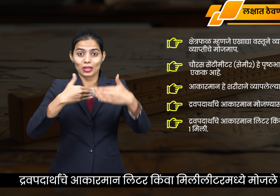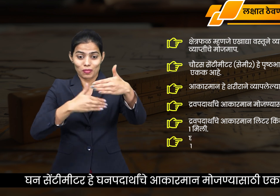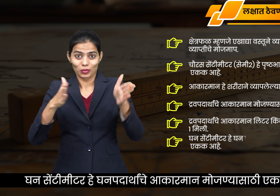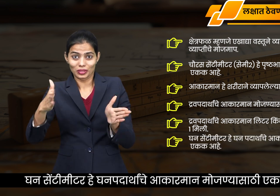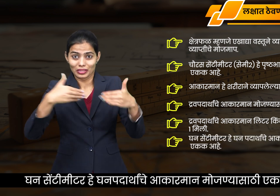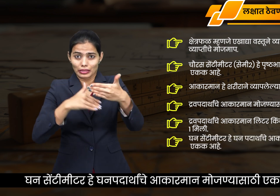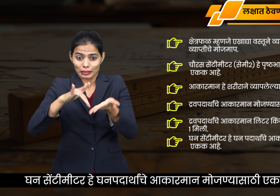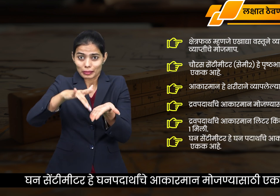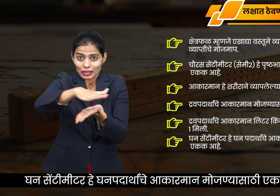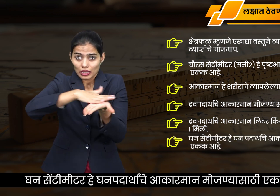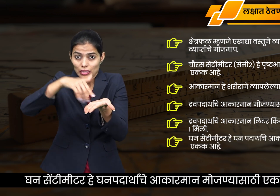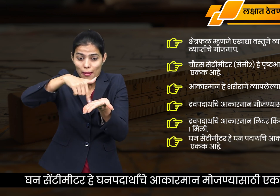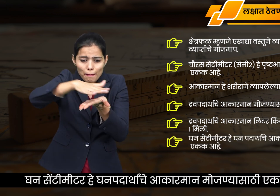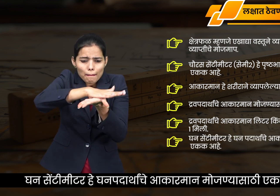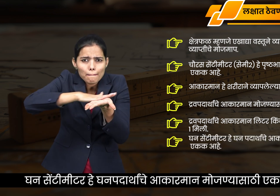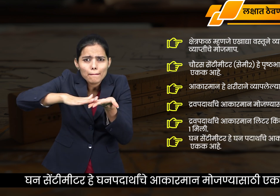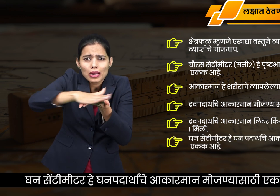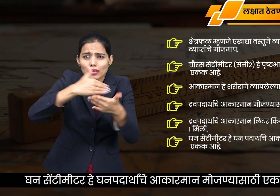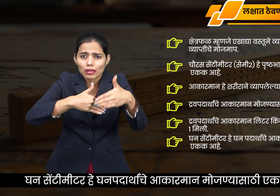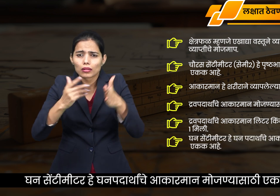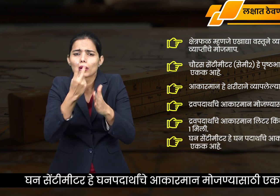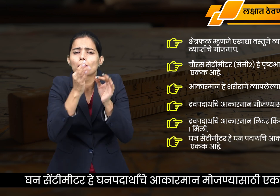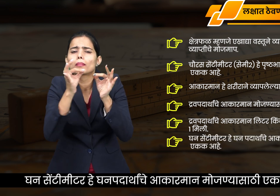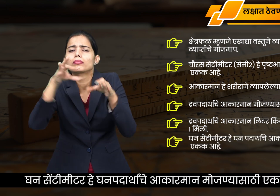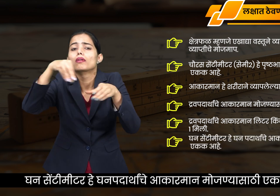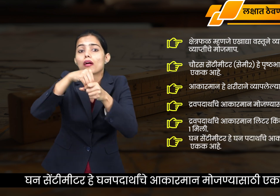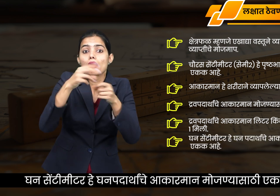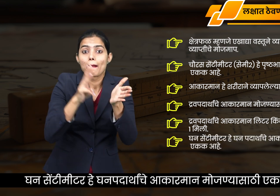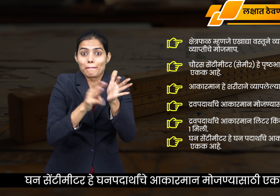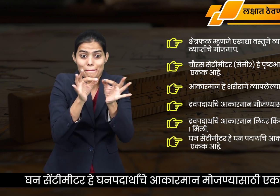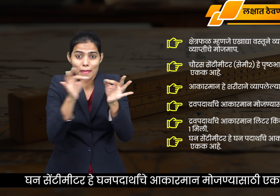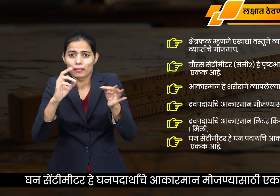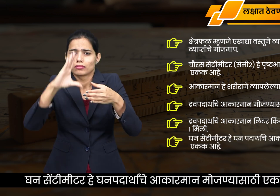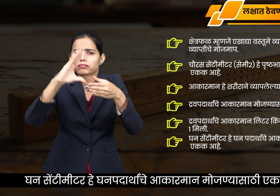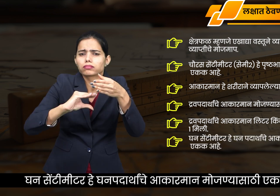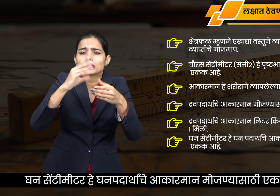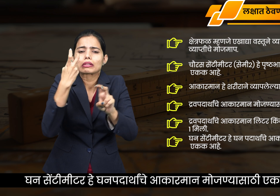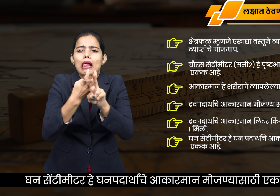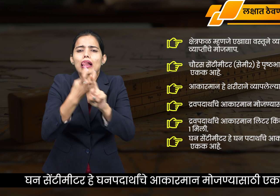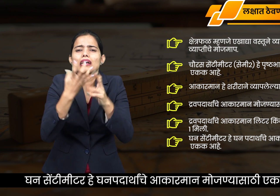मिली. घन सेंटीमीटर हे घन पदार्थाचे आकारमान मोजण्यासाठी एक प्रमाणित एकक आहे.